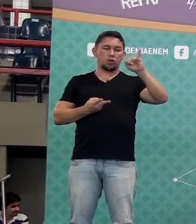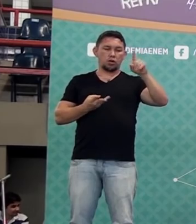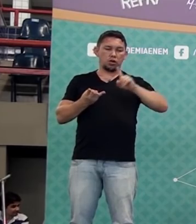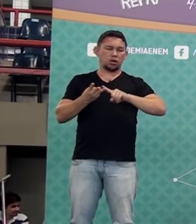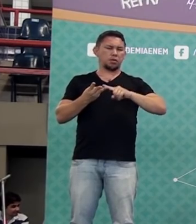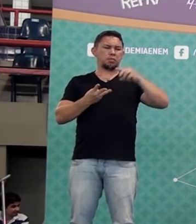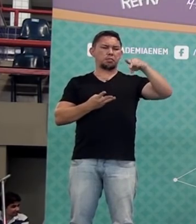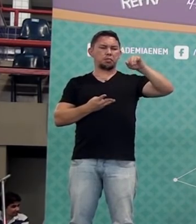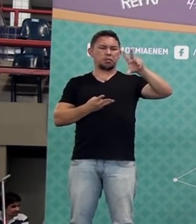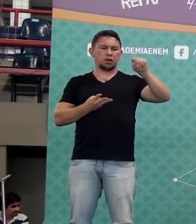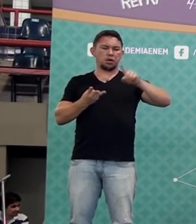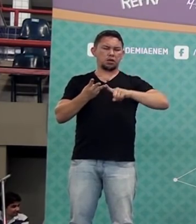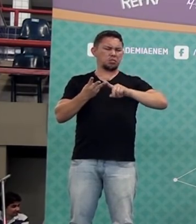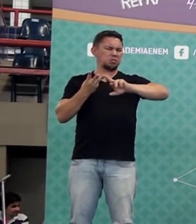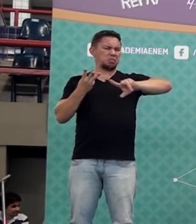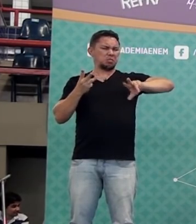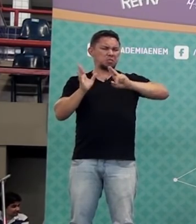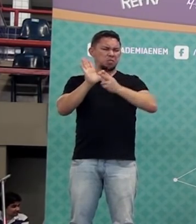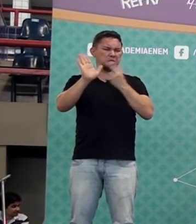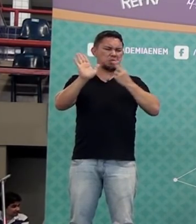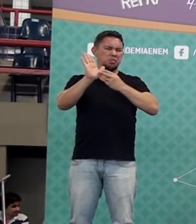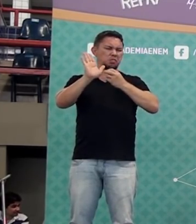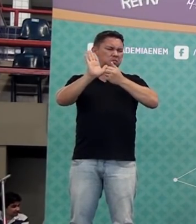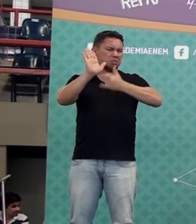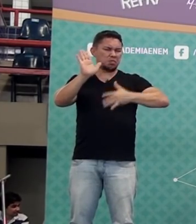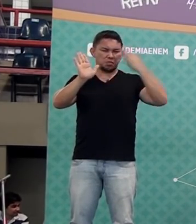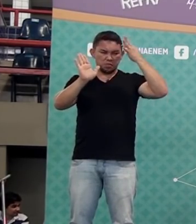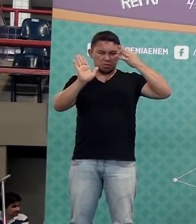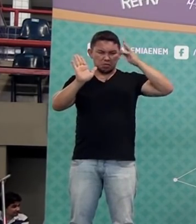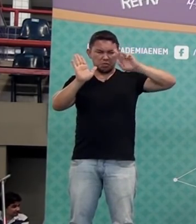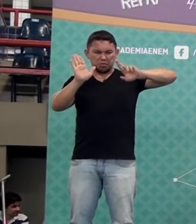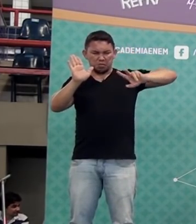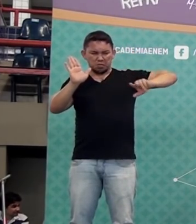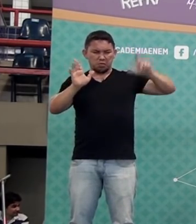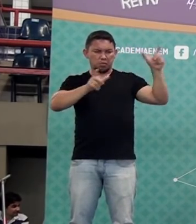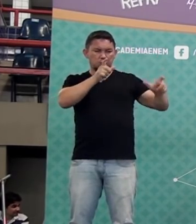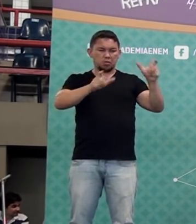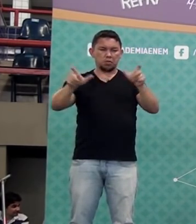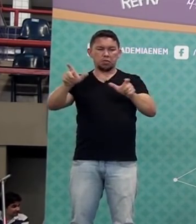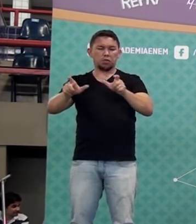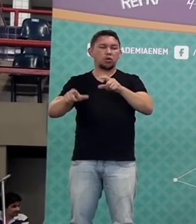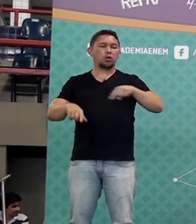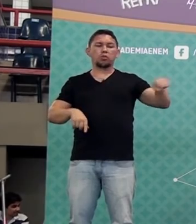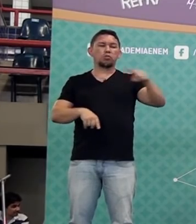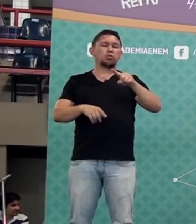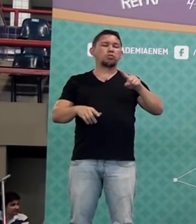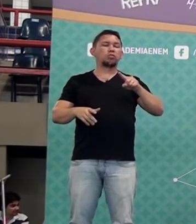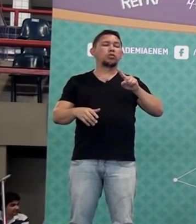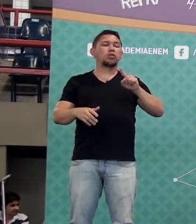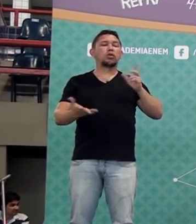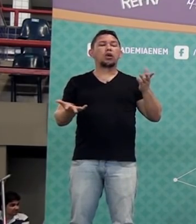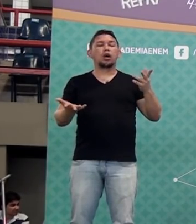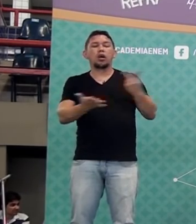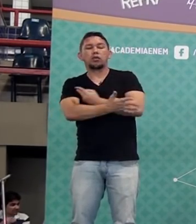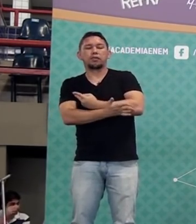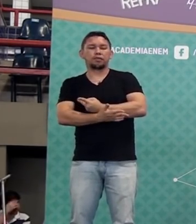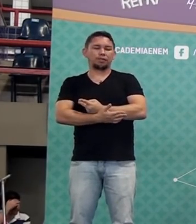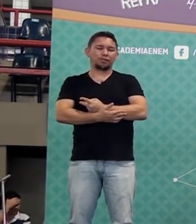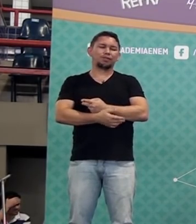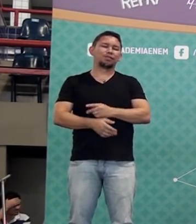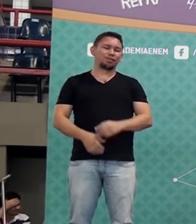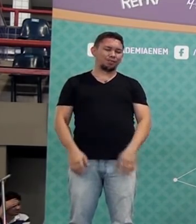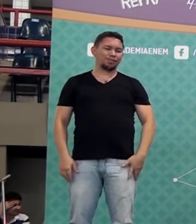Danton, Marat, Camille Desmoulins, Saint-Just e tantos mais. O que aconteceu a todos esses personagens? Todos